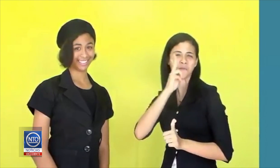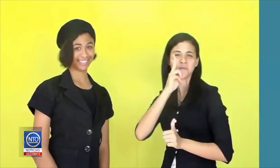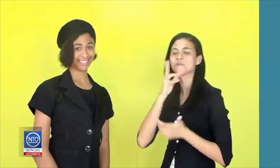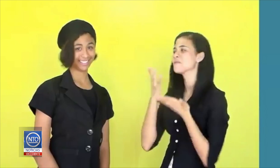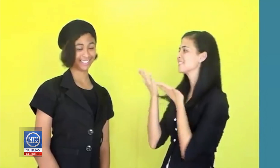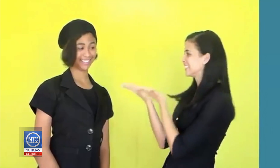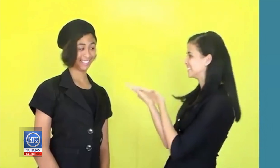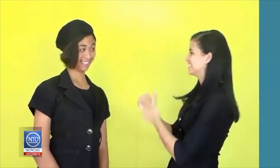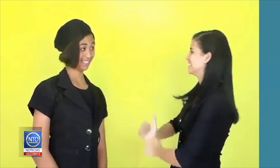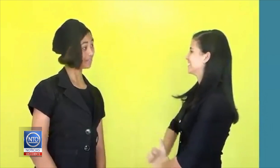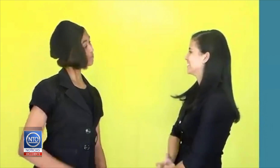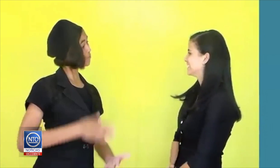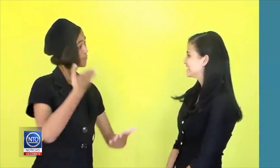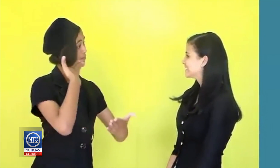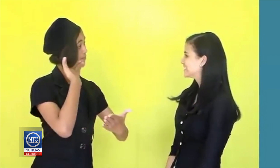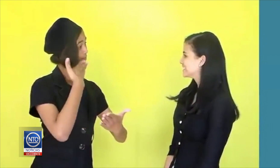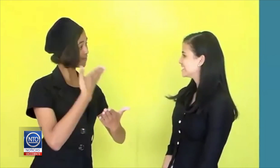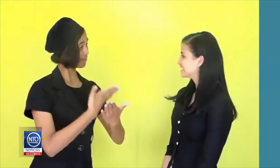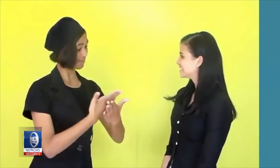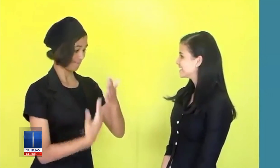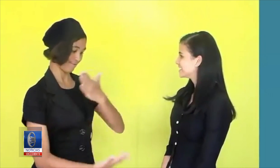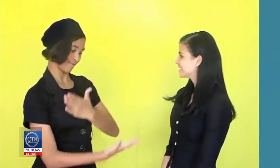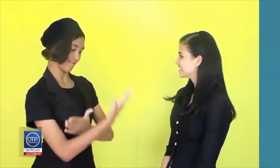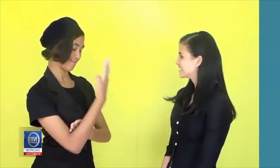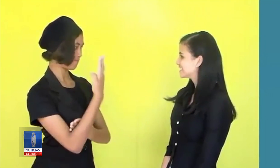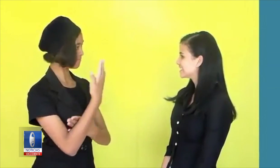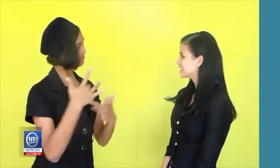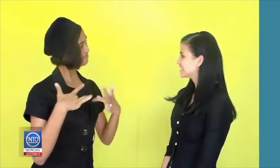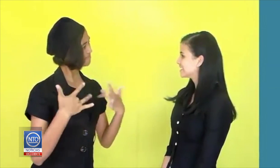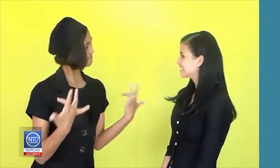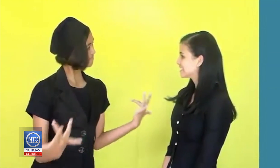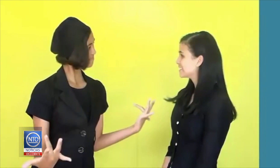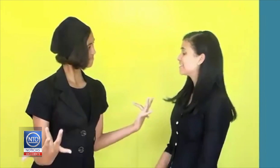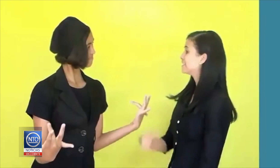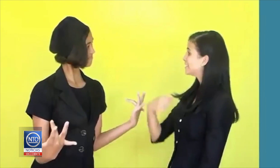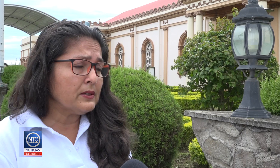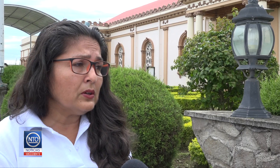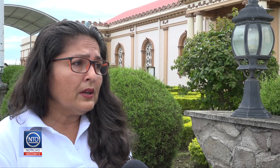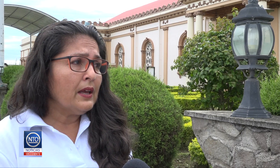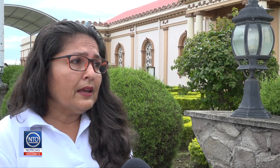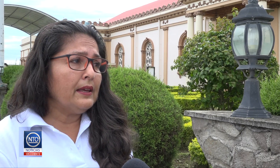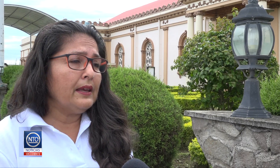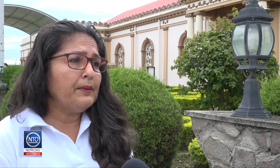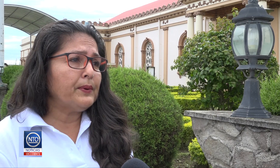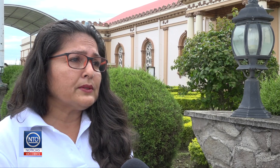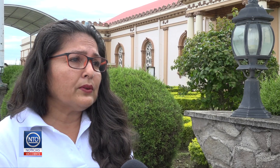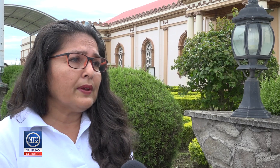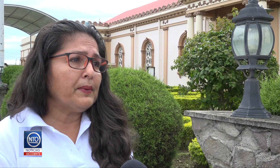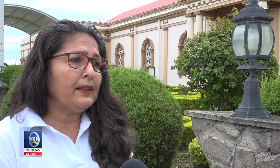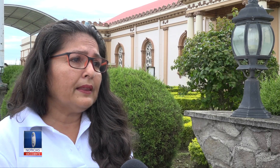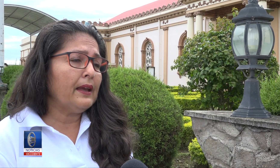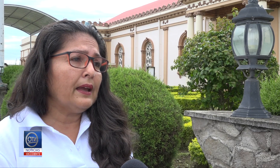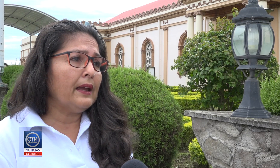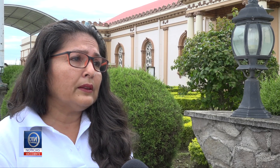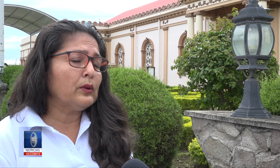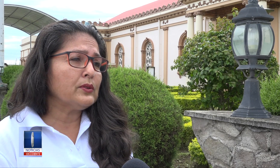el público en general a nivel de lo que es este el comercio y pues obviamente todos